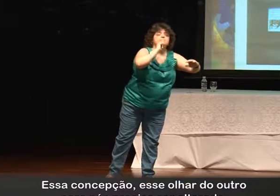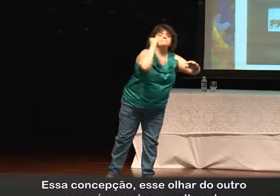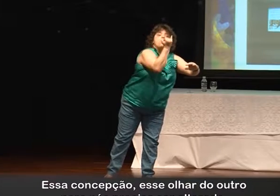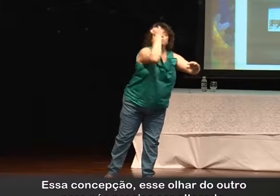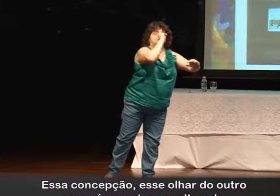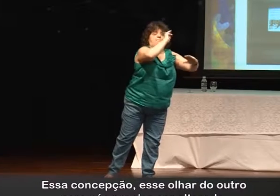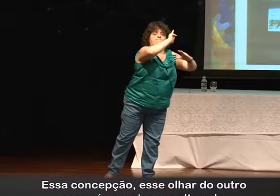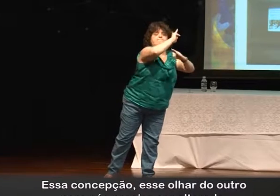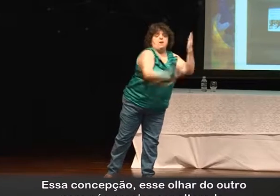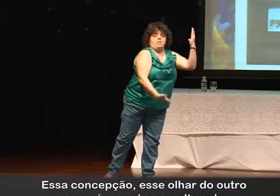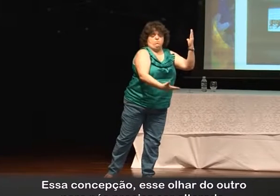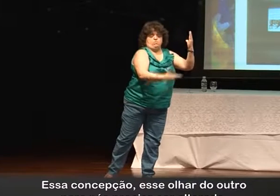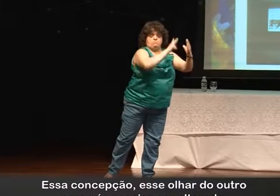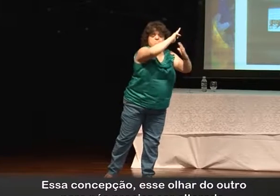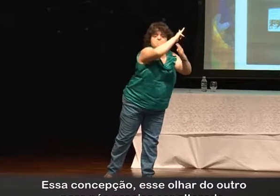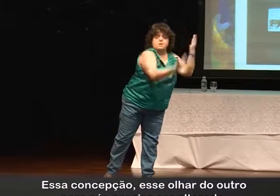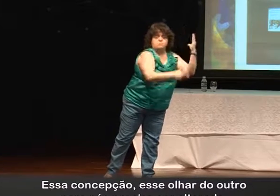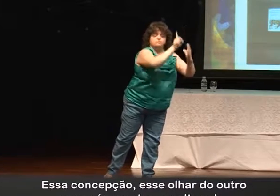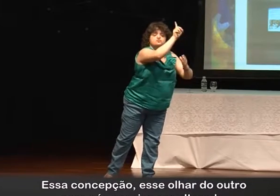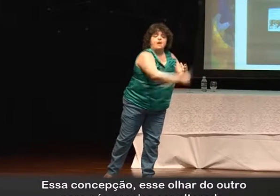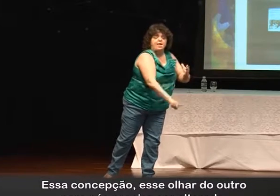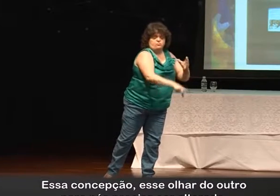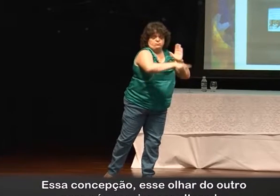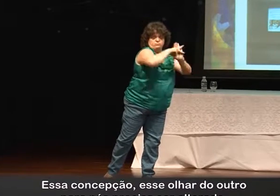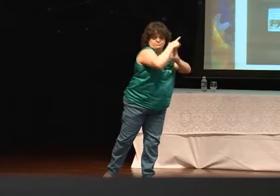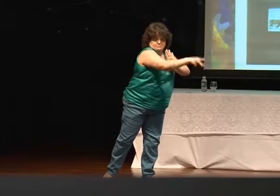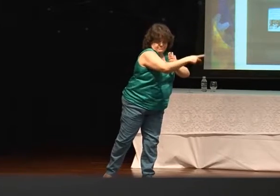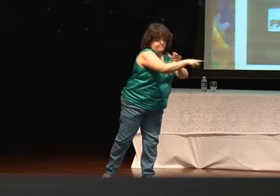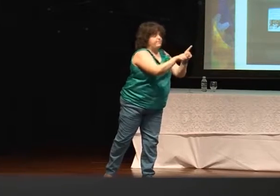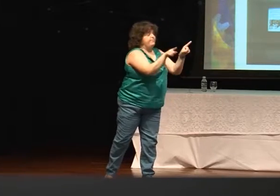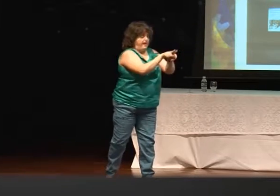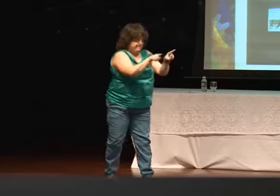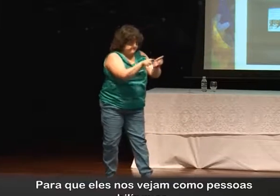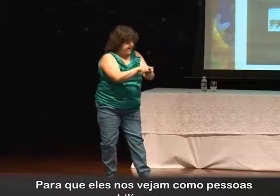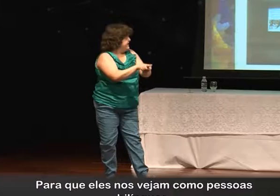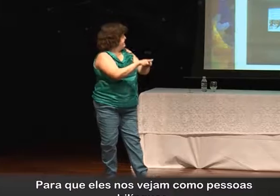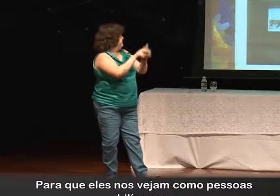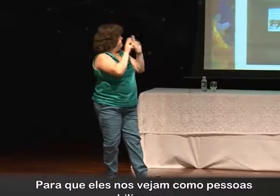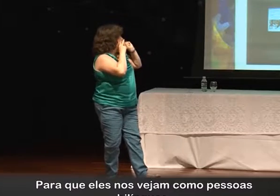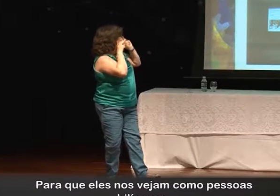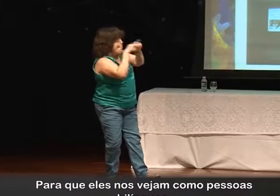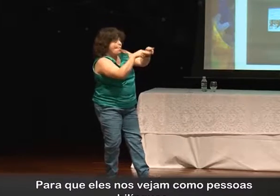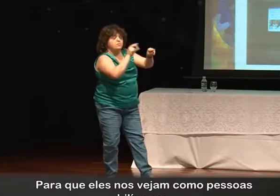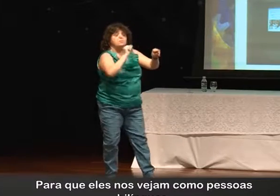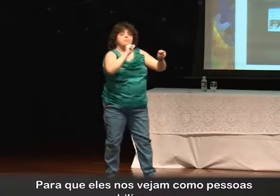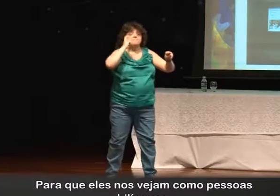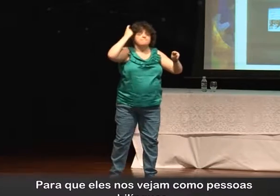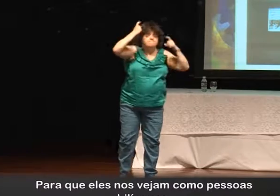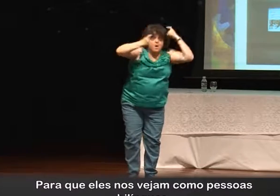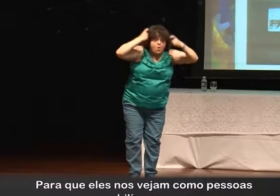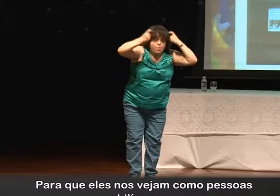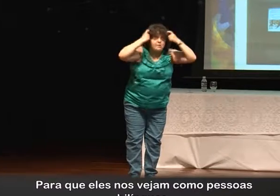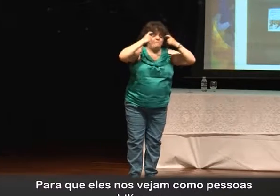outro para nós precisa ser alterado, para que eles nos vejam como pessoas